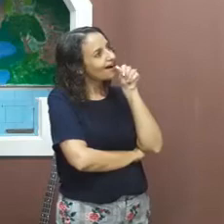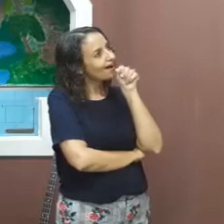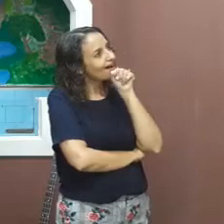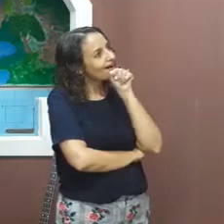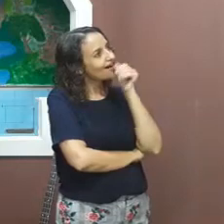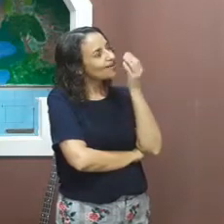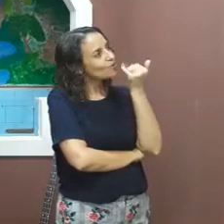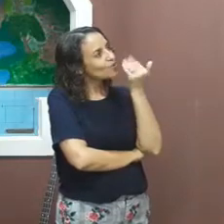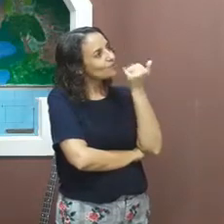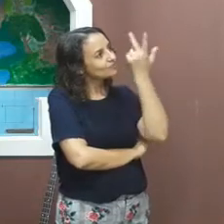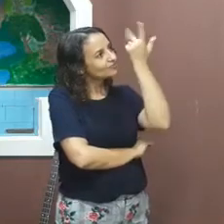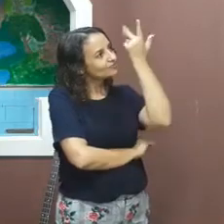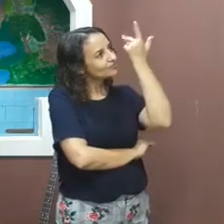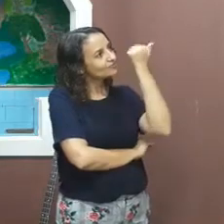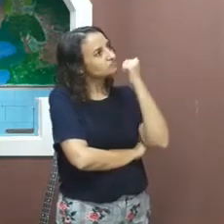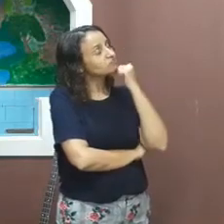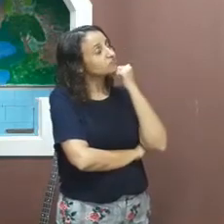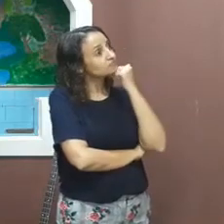comem.